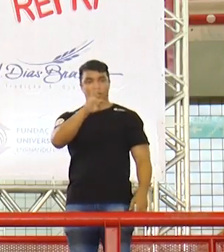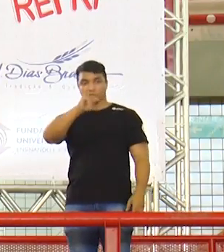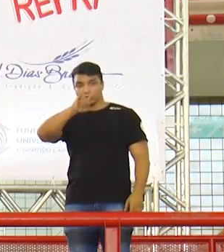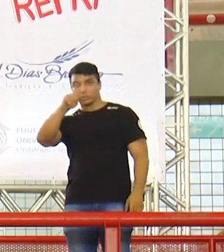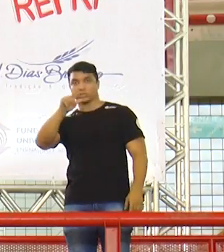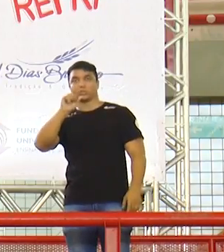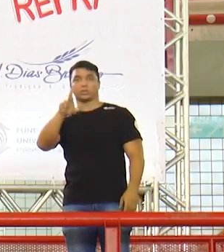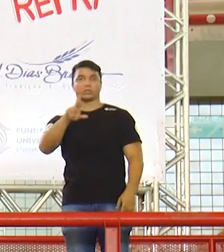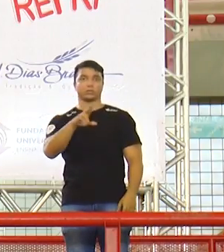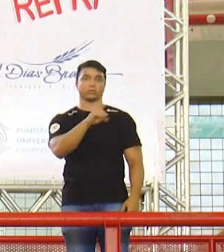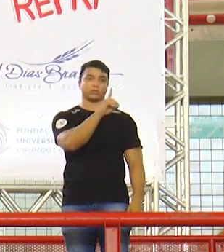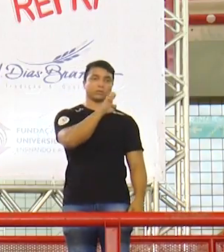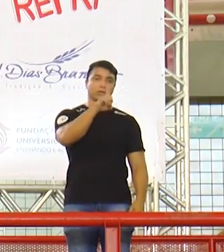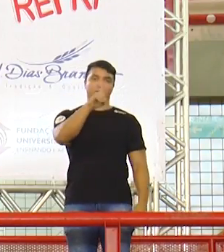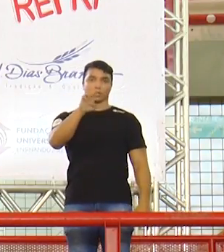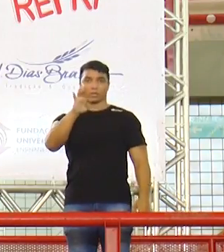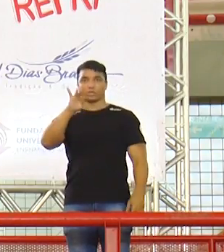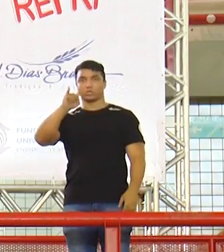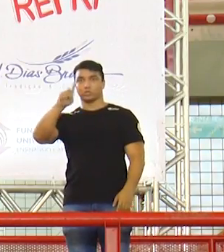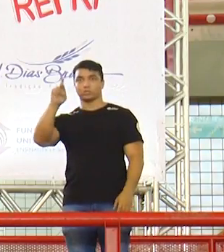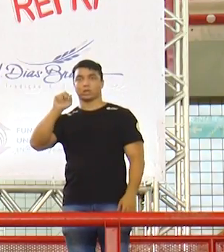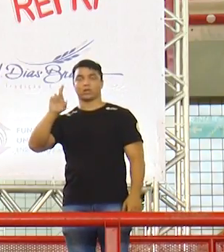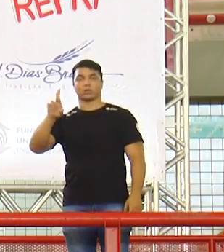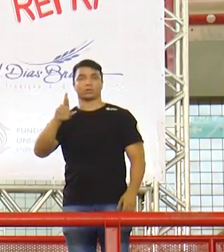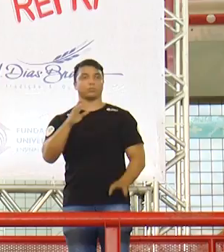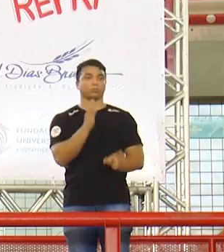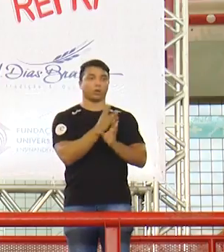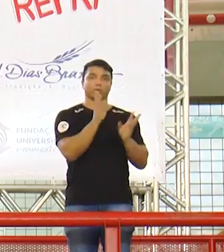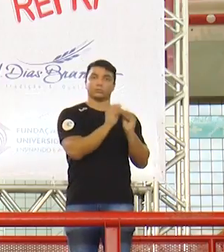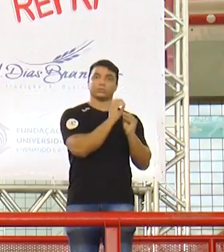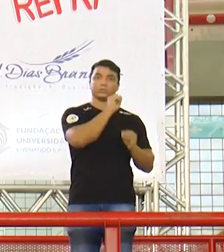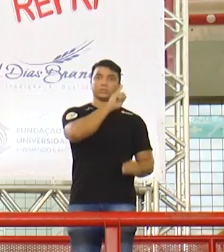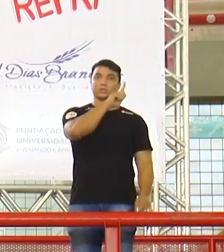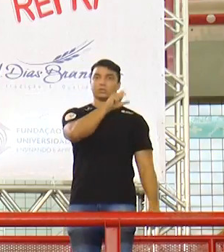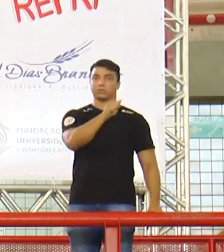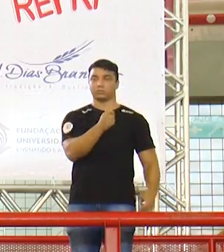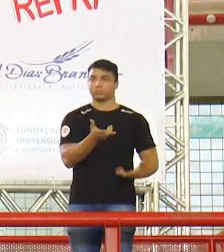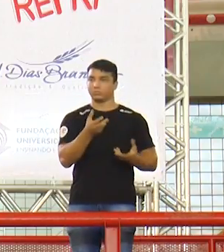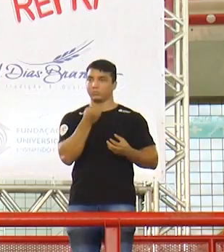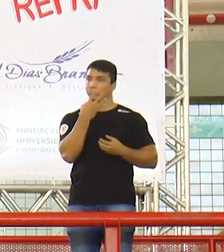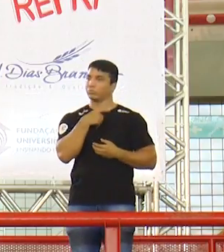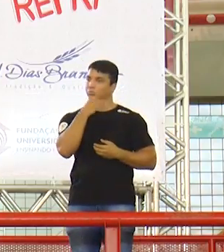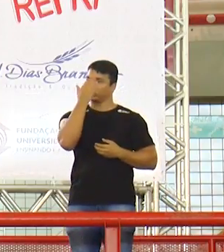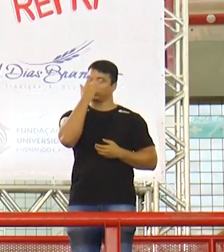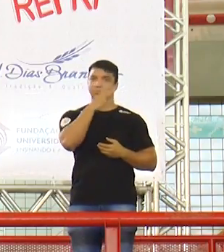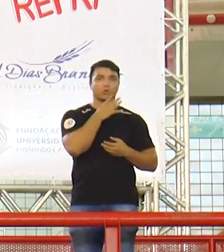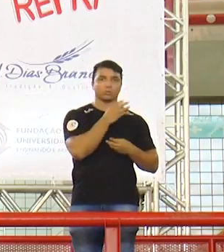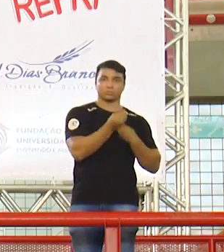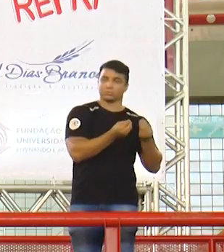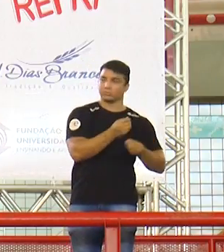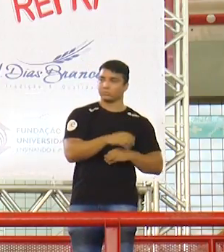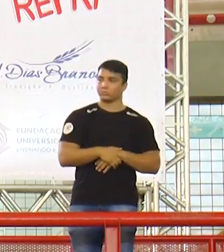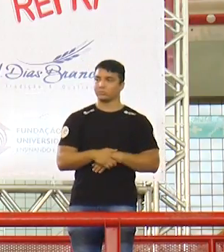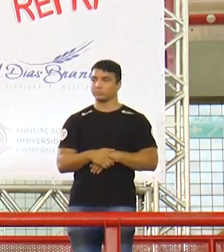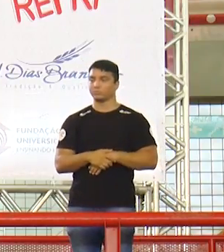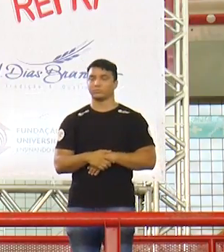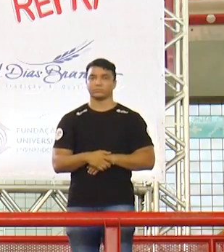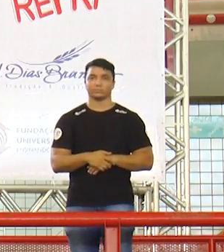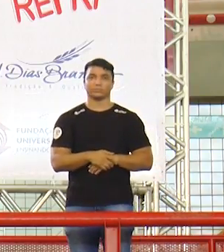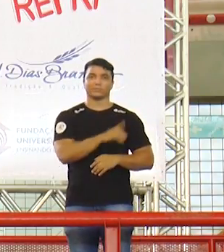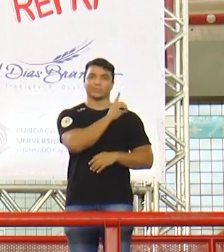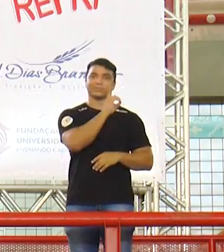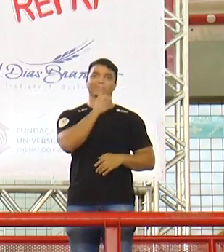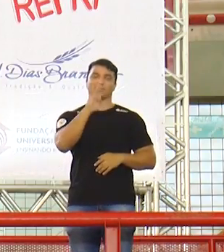dedetizar. Dedetização. Porque vem da sigla DDT. É bom saber essas coisas. Quando a pessoa perguntar, você diz, vem de